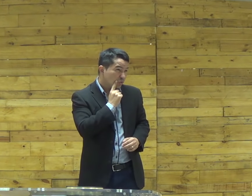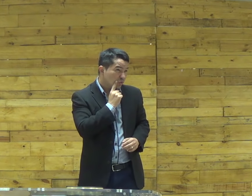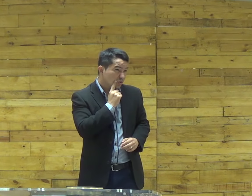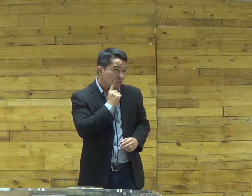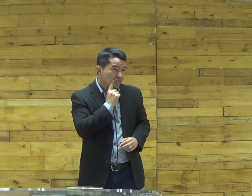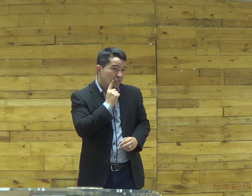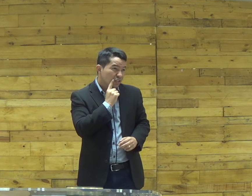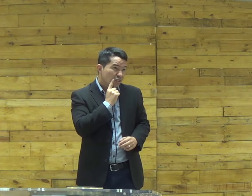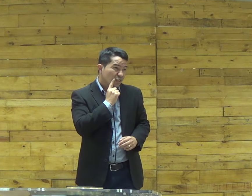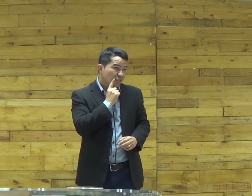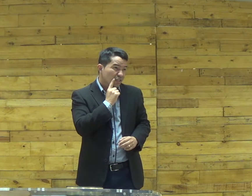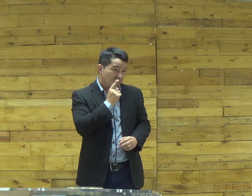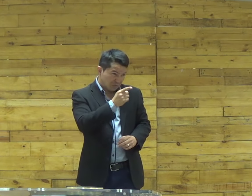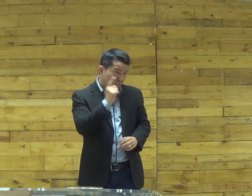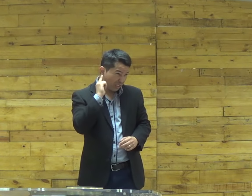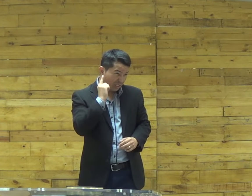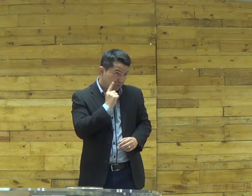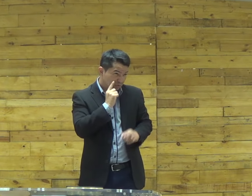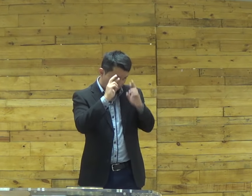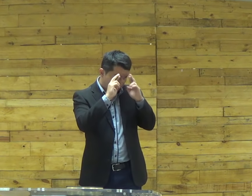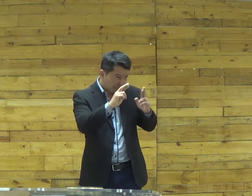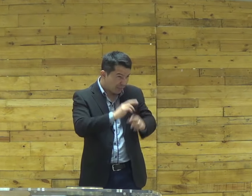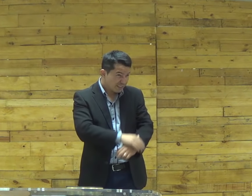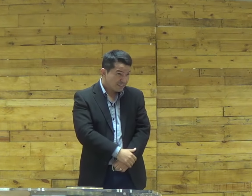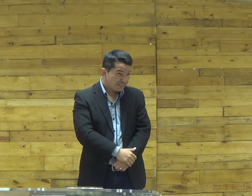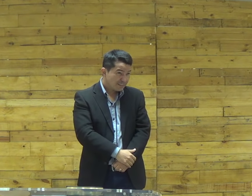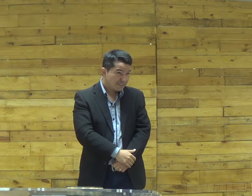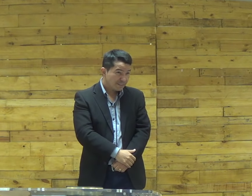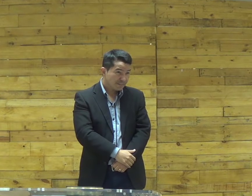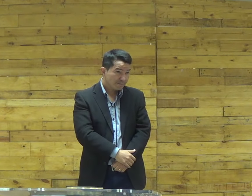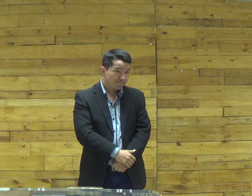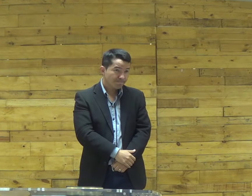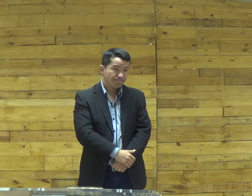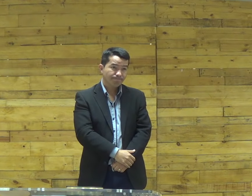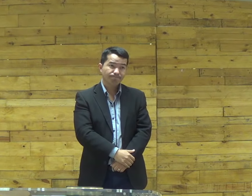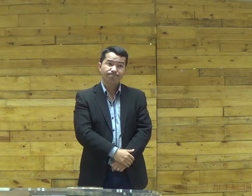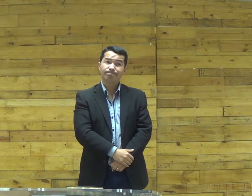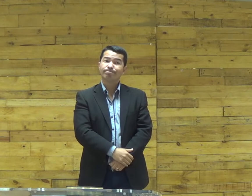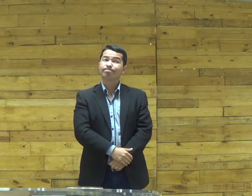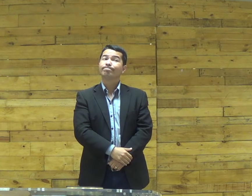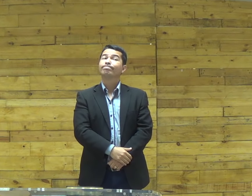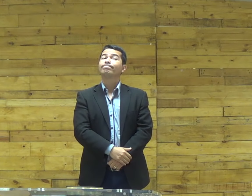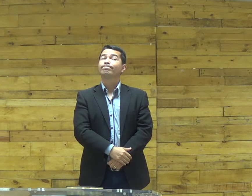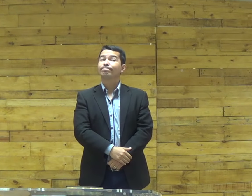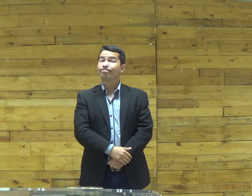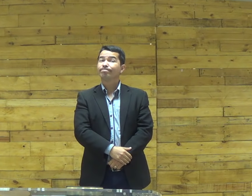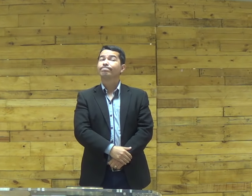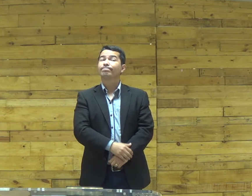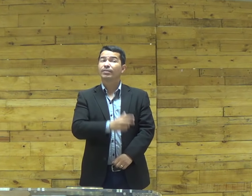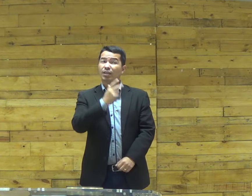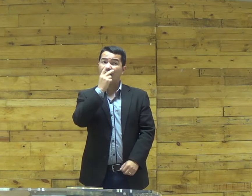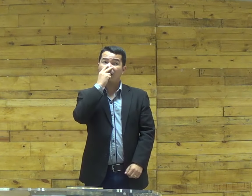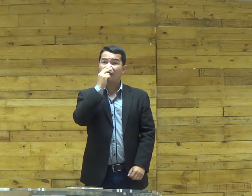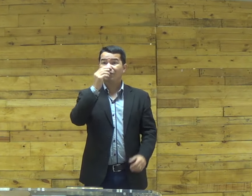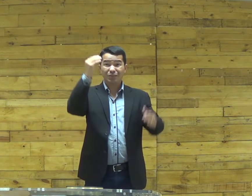mim se você que é surdo mesmo, você respeita ou você não respeita, como é que